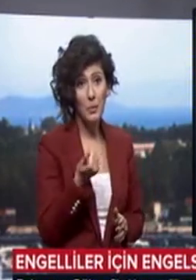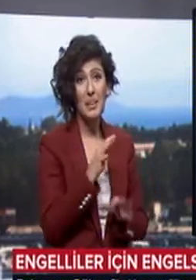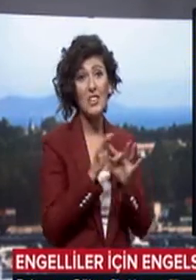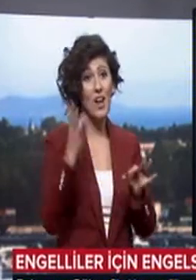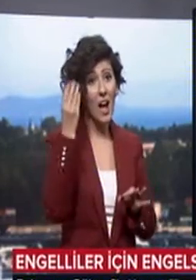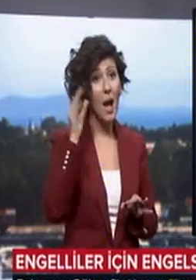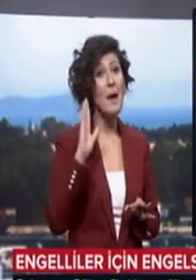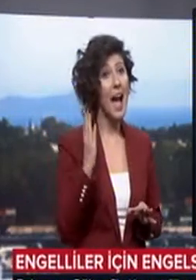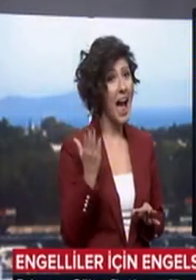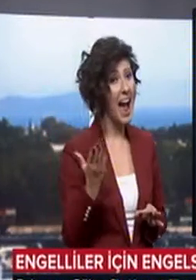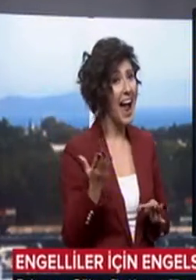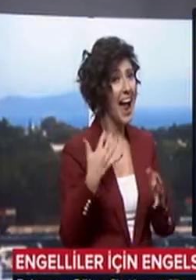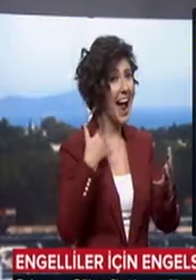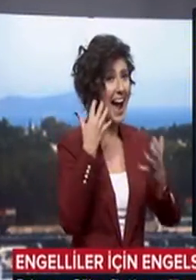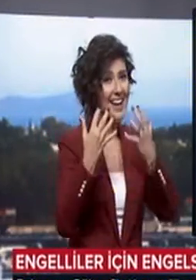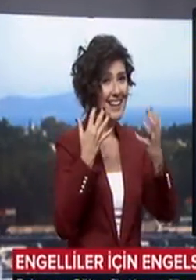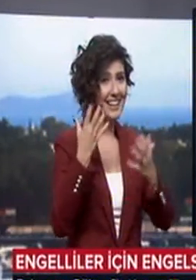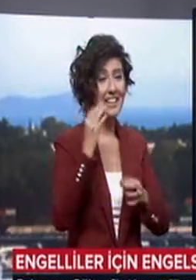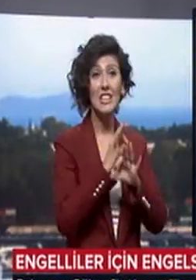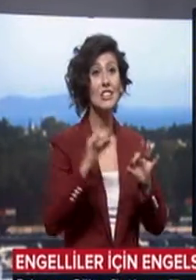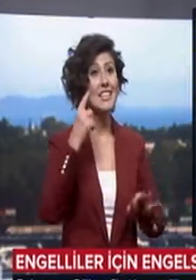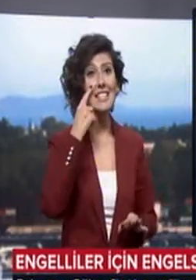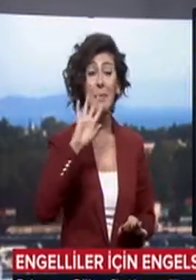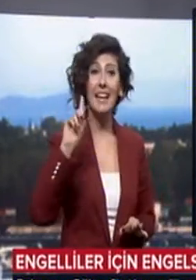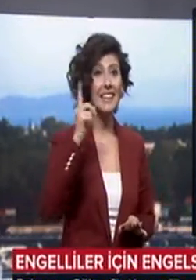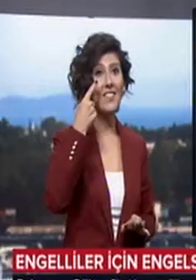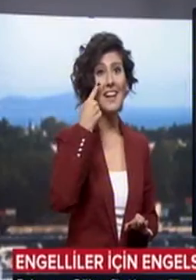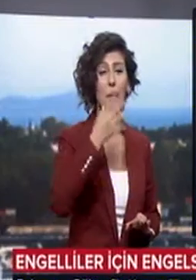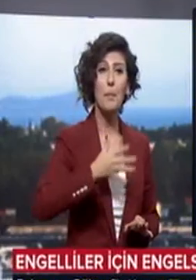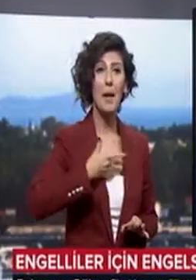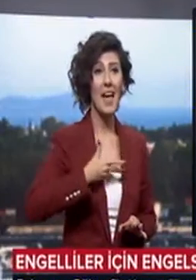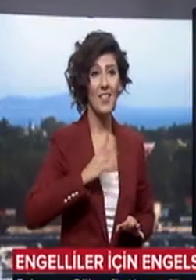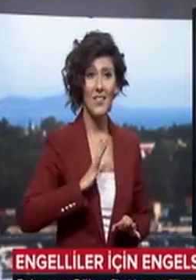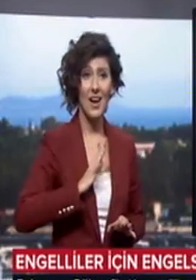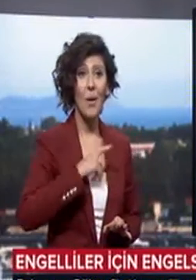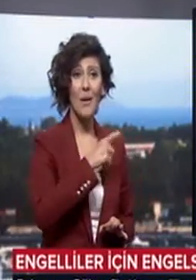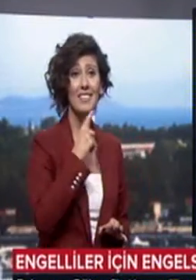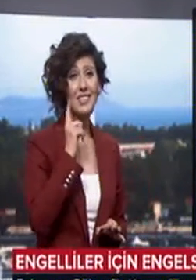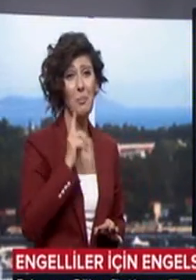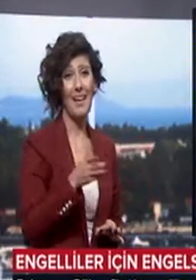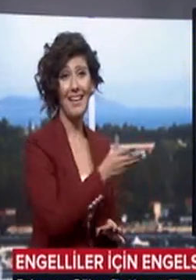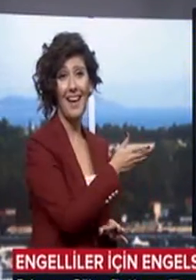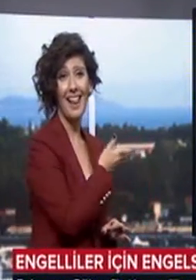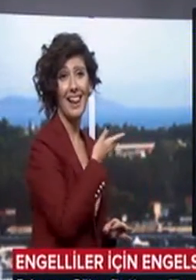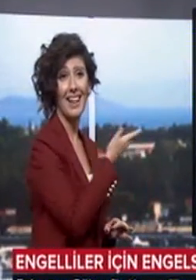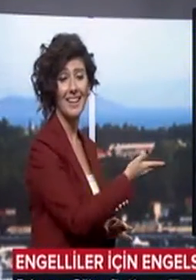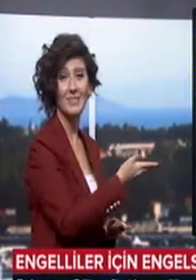hiç anlamadım. Hiç izlemedim. İlk defa izleyeceğim ve merak ediyorum. Onlar işitme engelli. Gösterime giren Türk